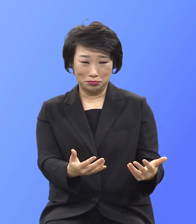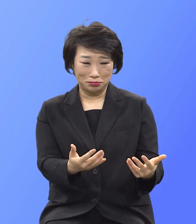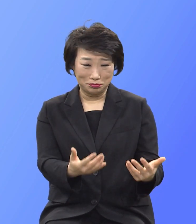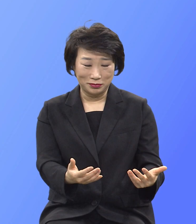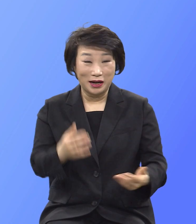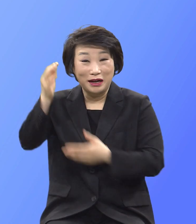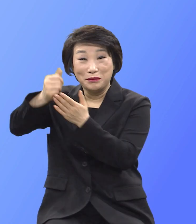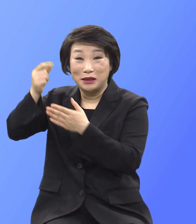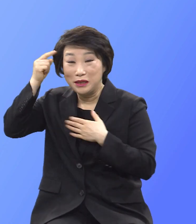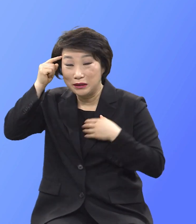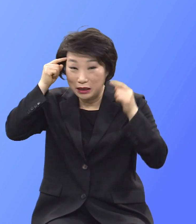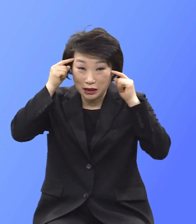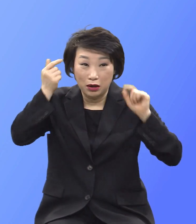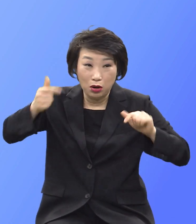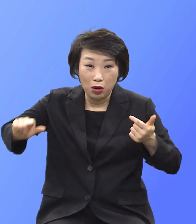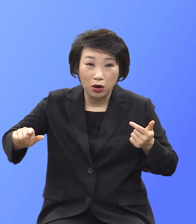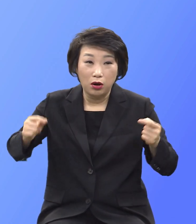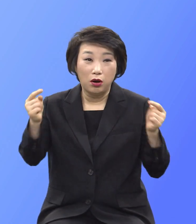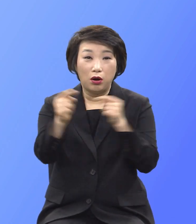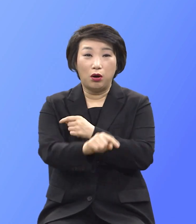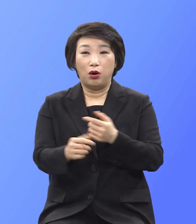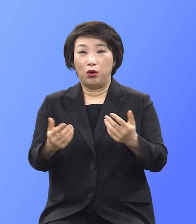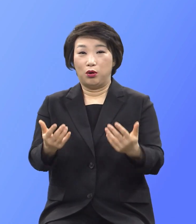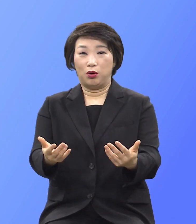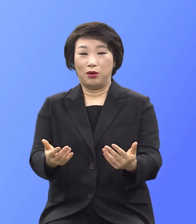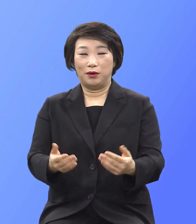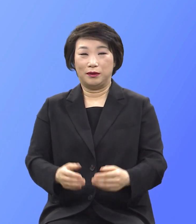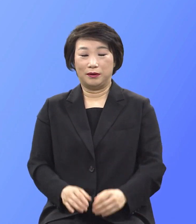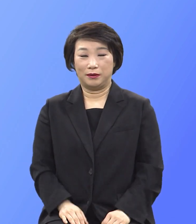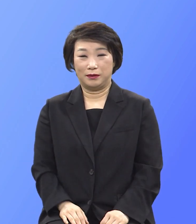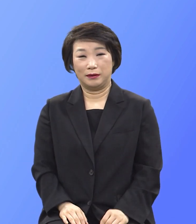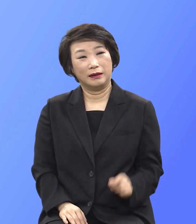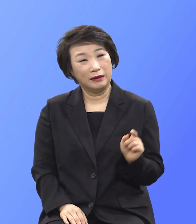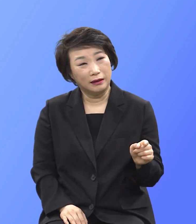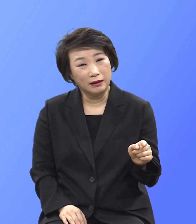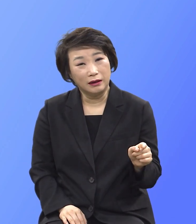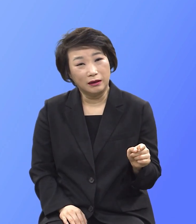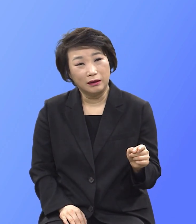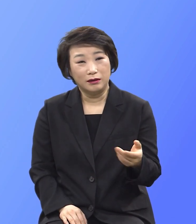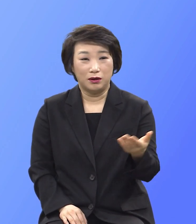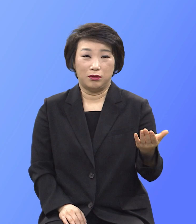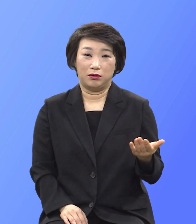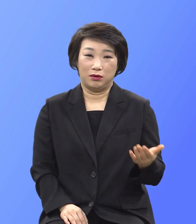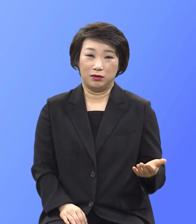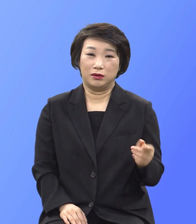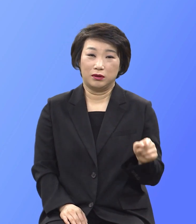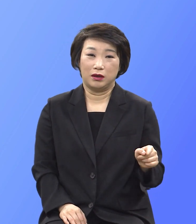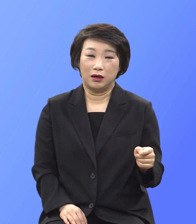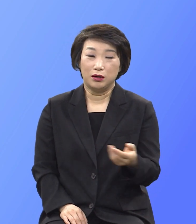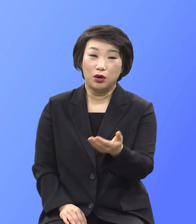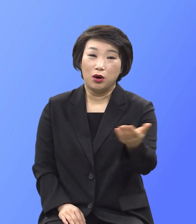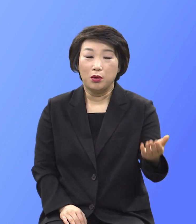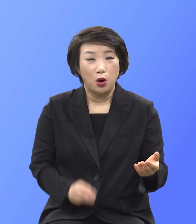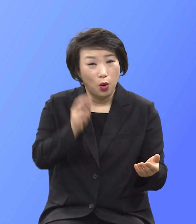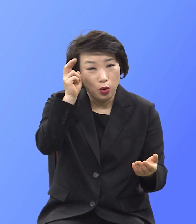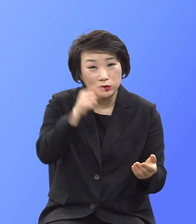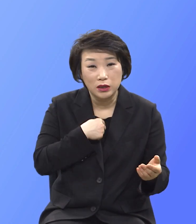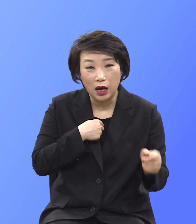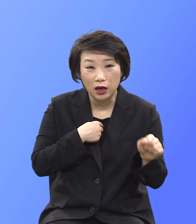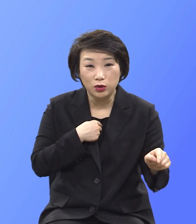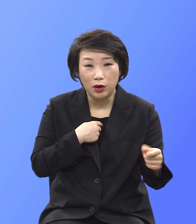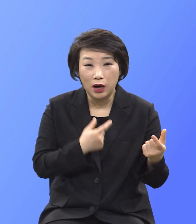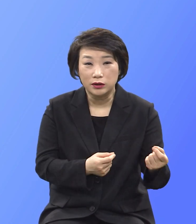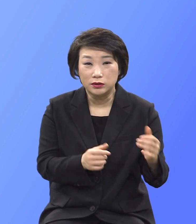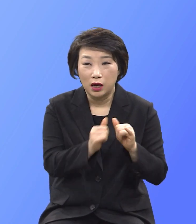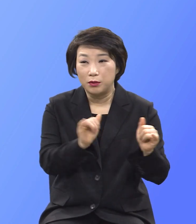하나님과 생각이 다르지 않습니까? 응? 이쯤 됐다면 당신이 혹시 여기